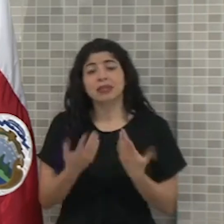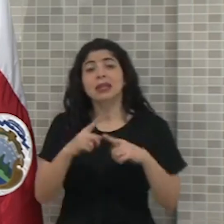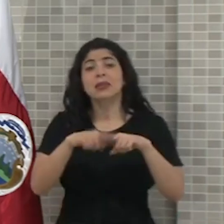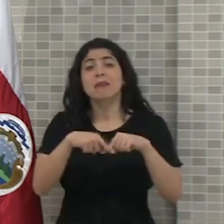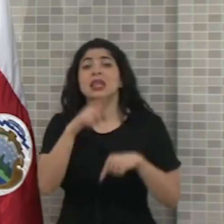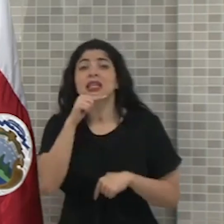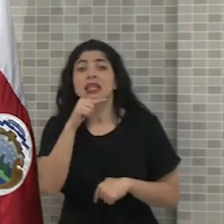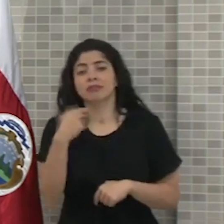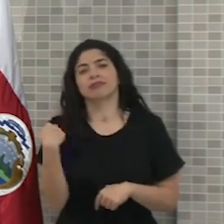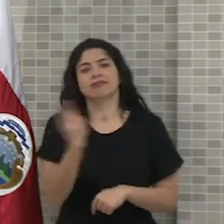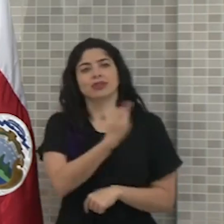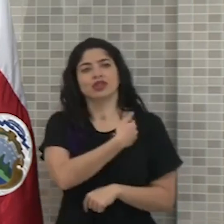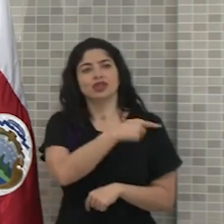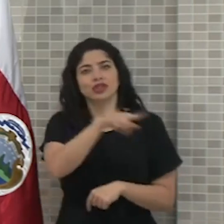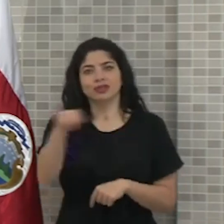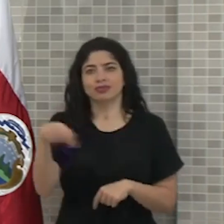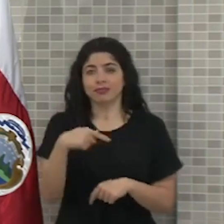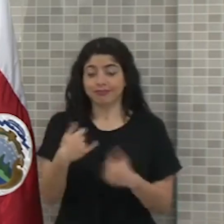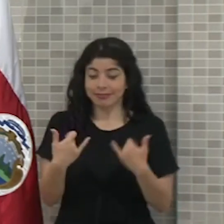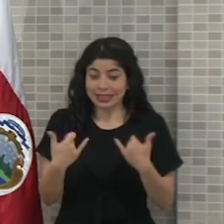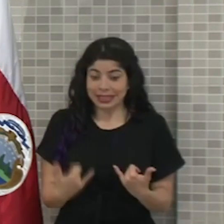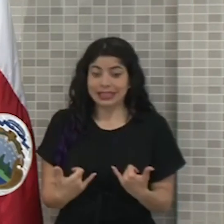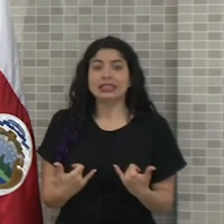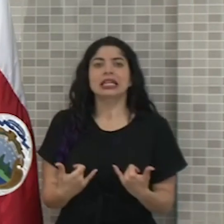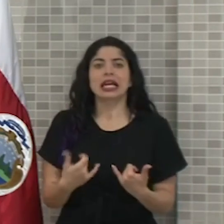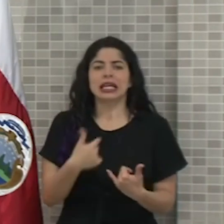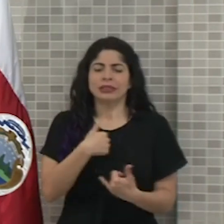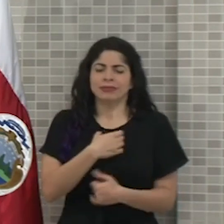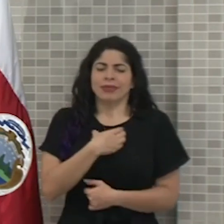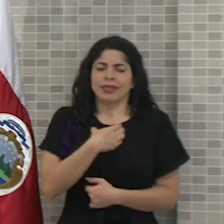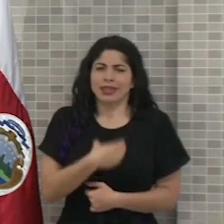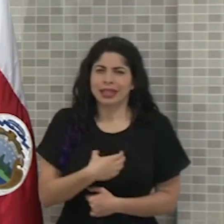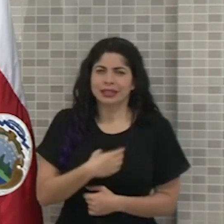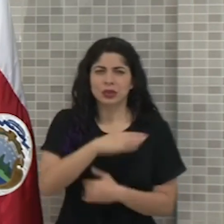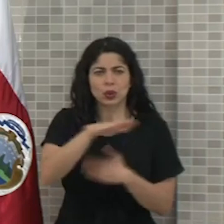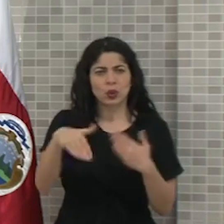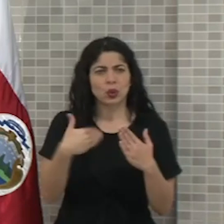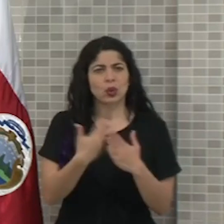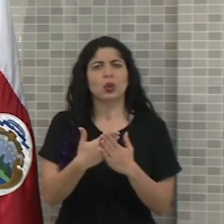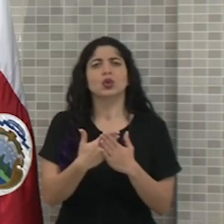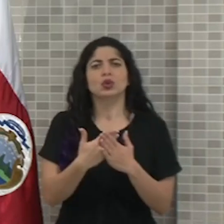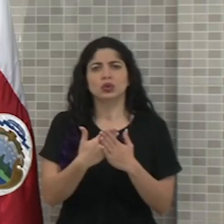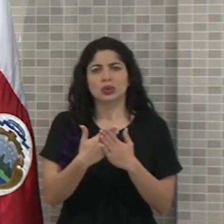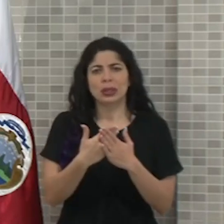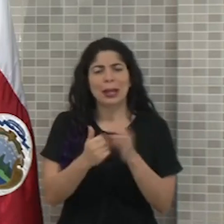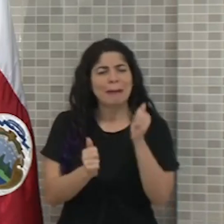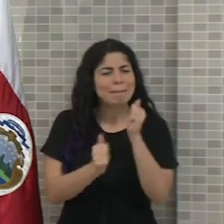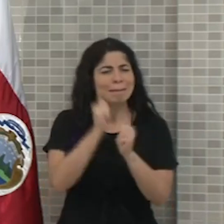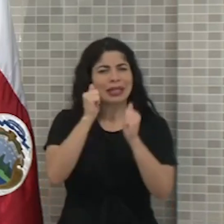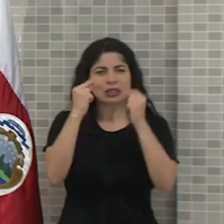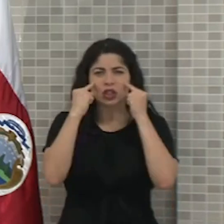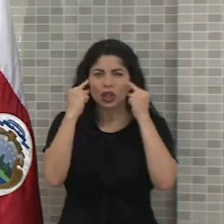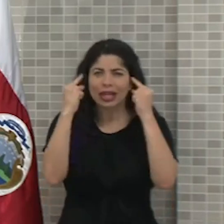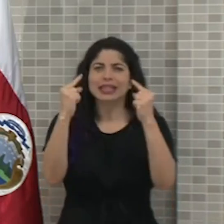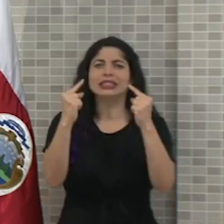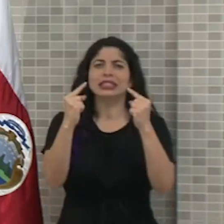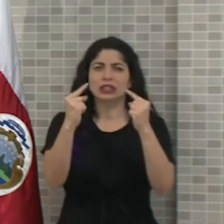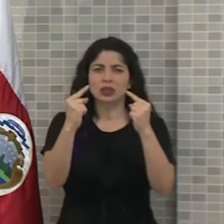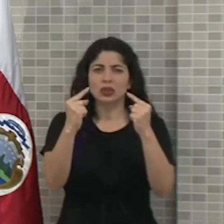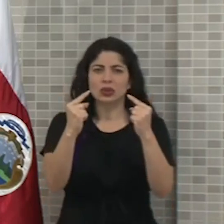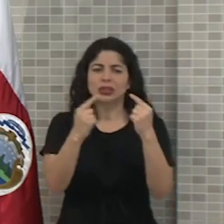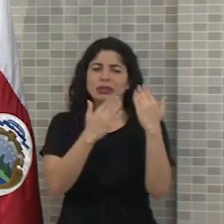Depende de nosotros. Desde ya nos deseo el mayor de los éxitos, que sea